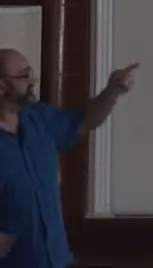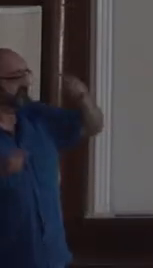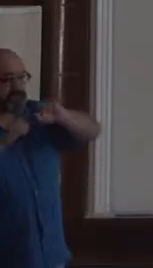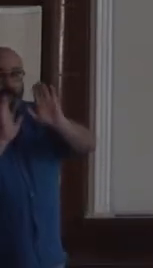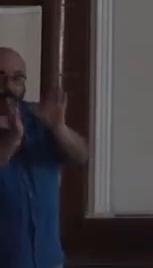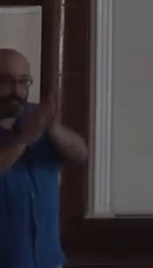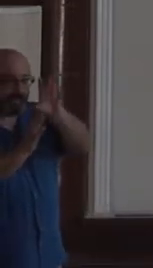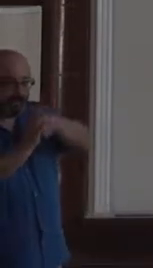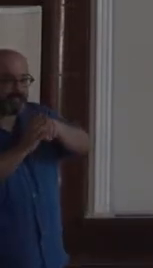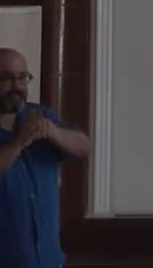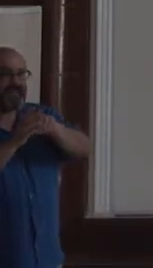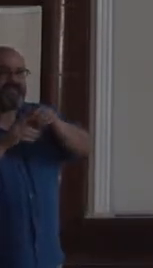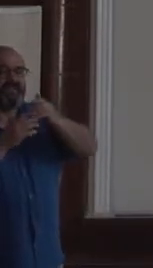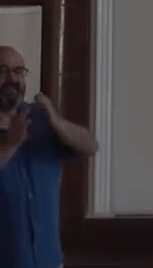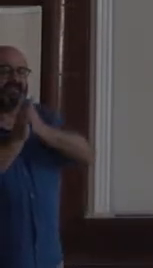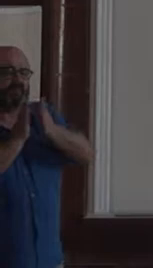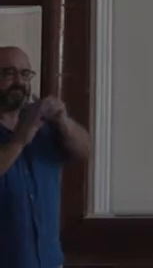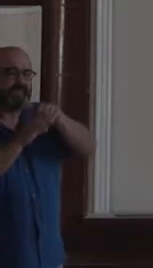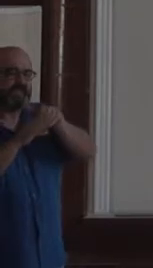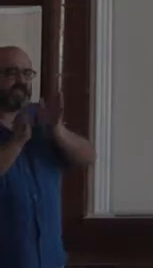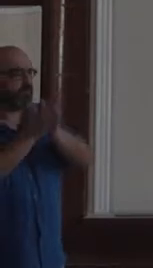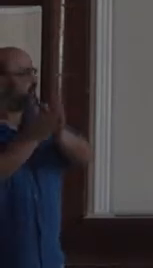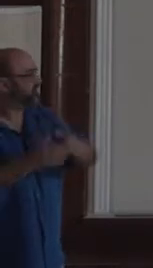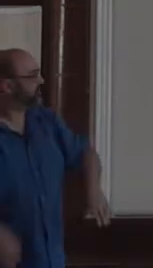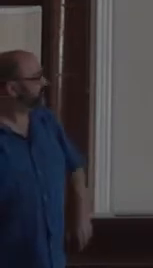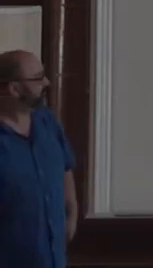requête avec la bibliothèque request,